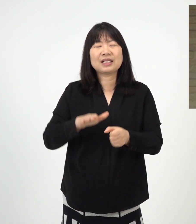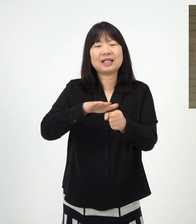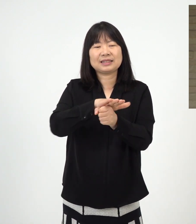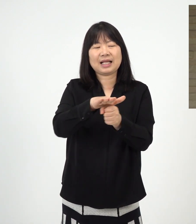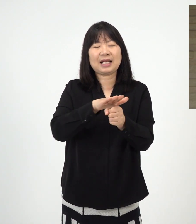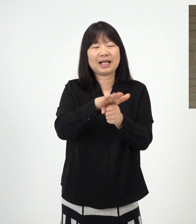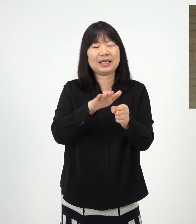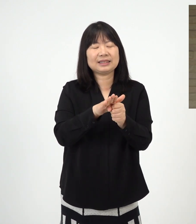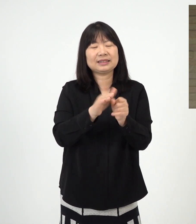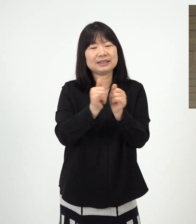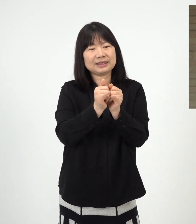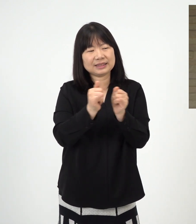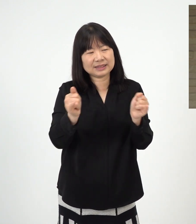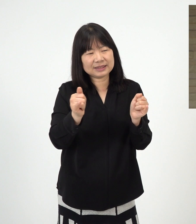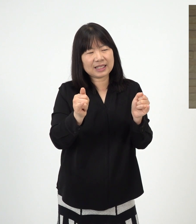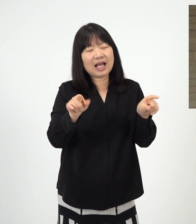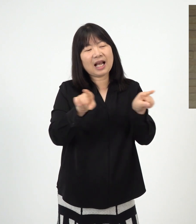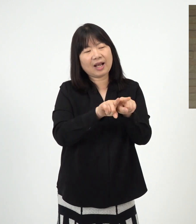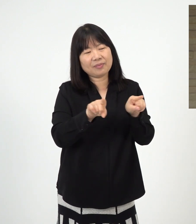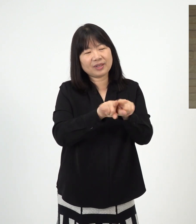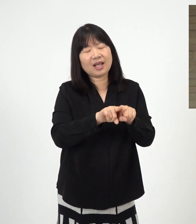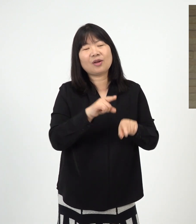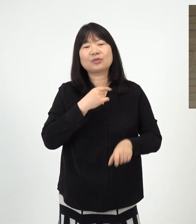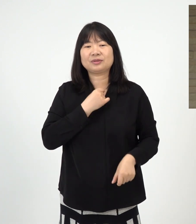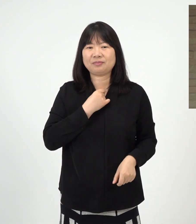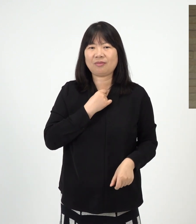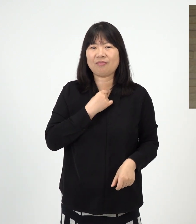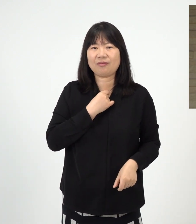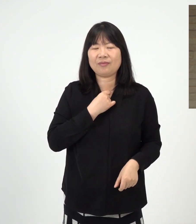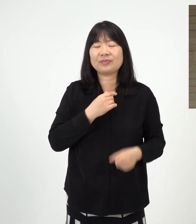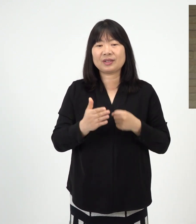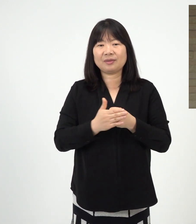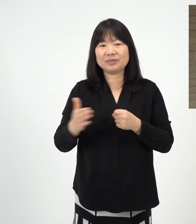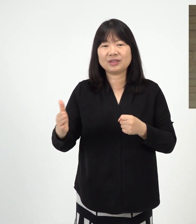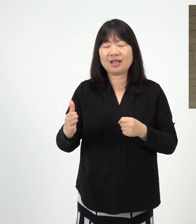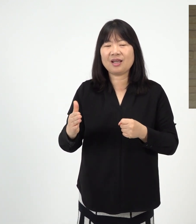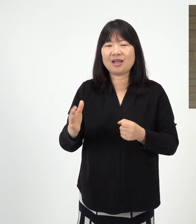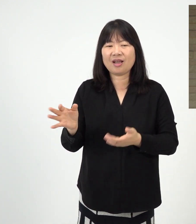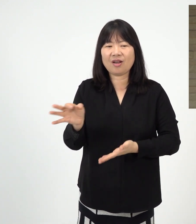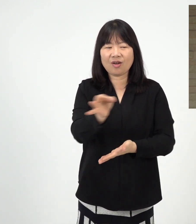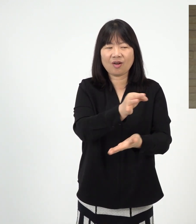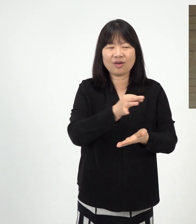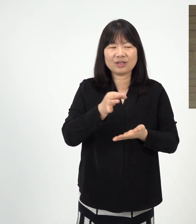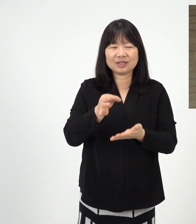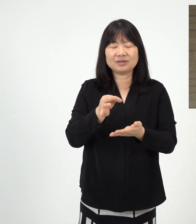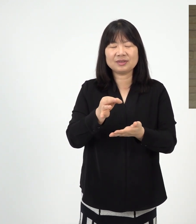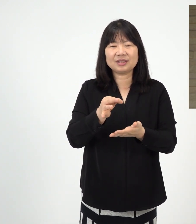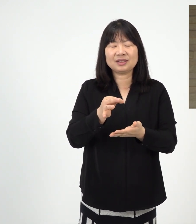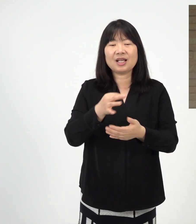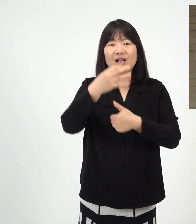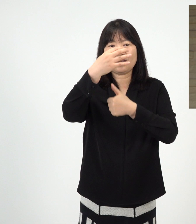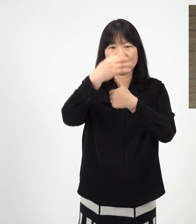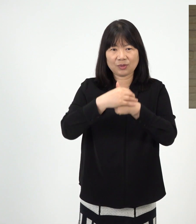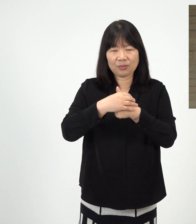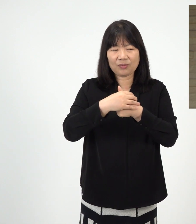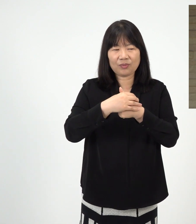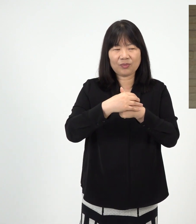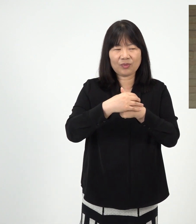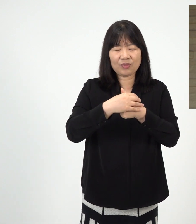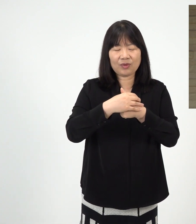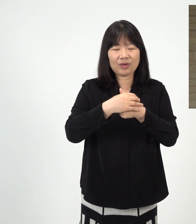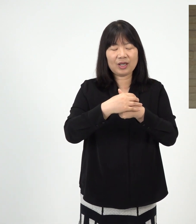사랑하는 이들과 그 일을 같이 하고 싶은 거예요. 그래서 헌금은 소명애로의